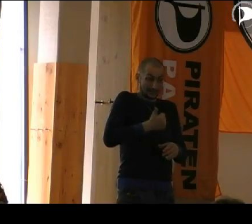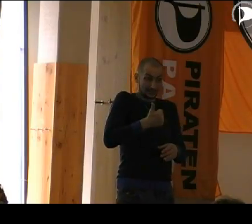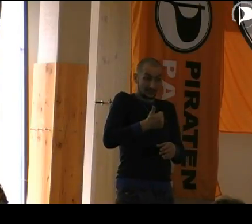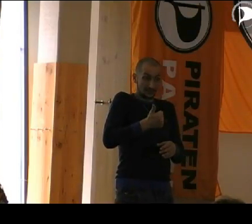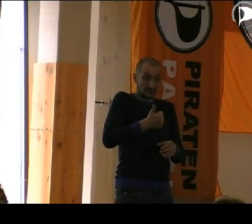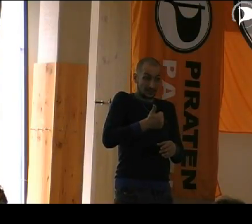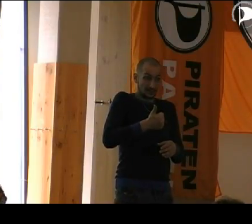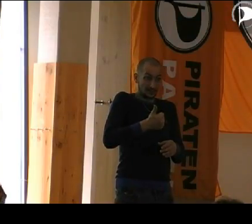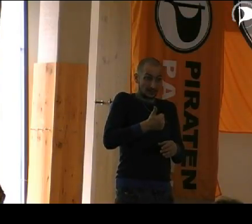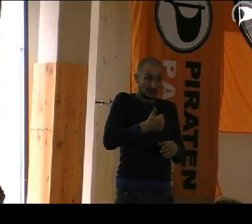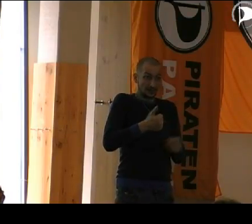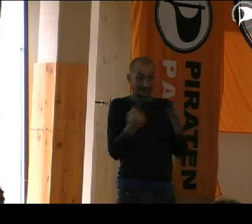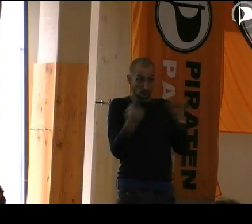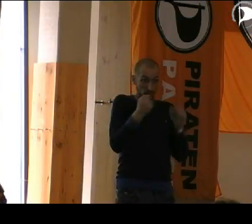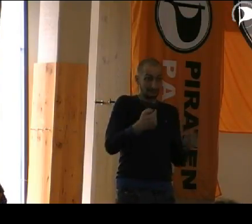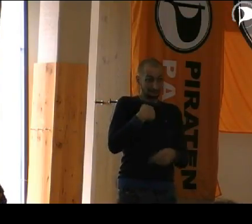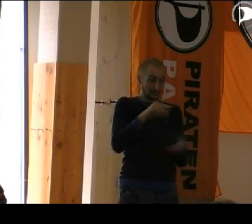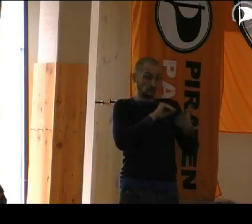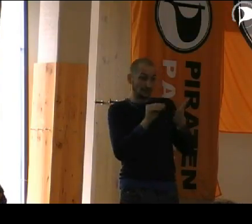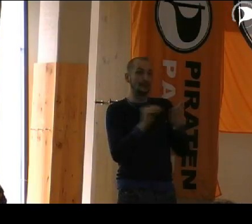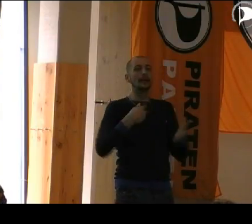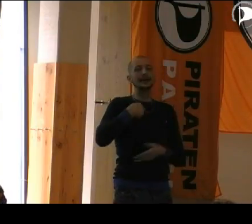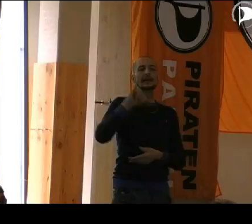ich bin ja so ganz